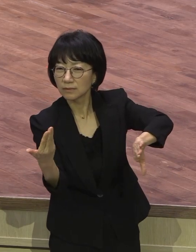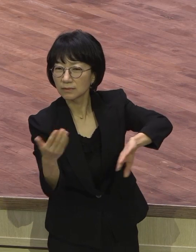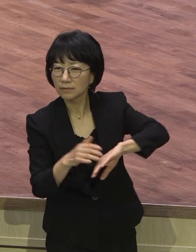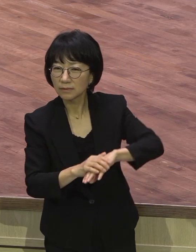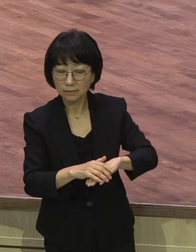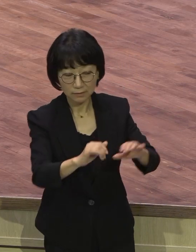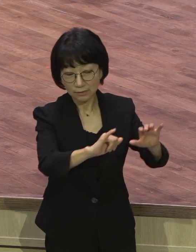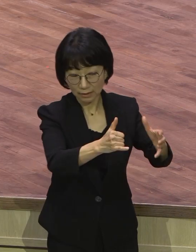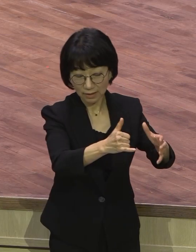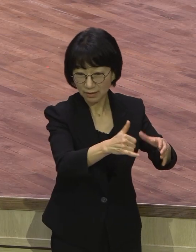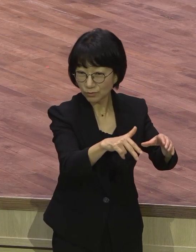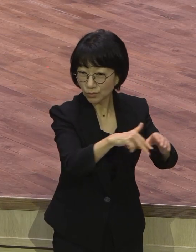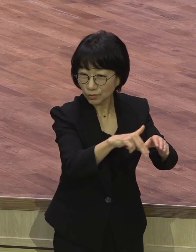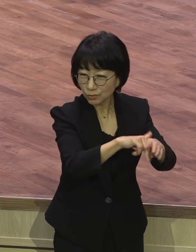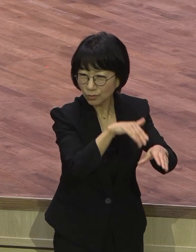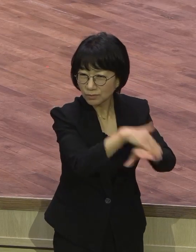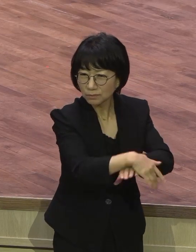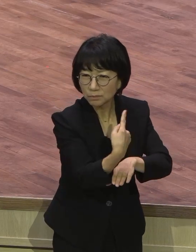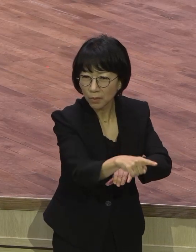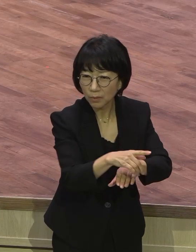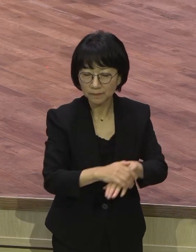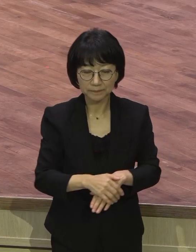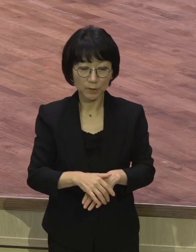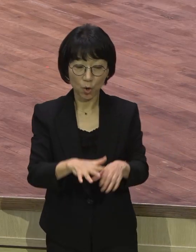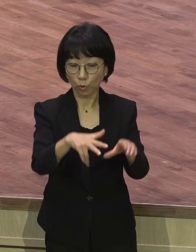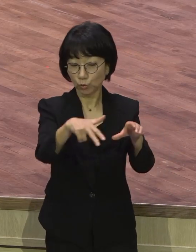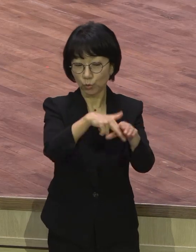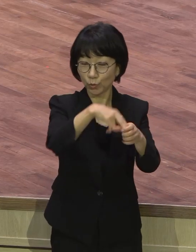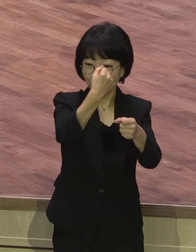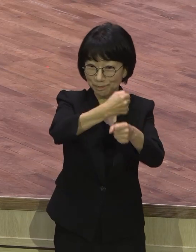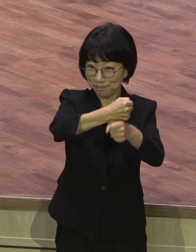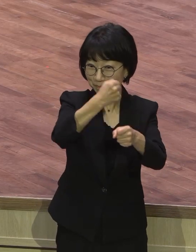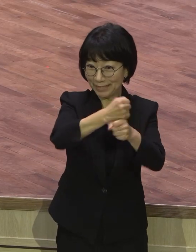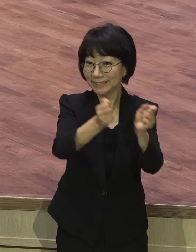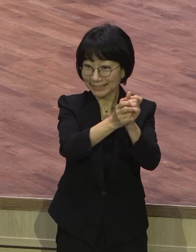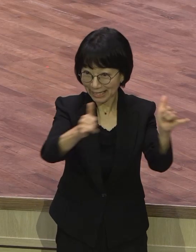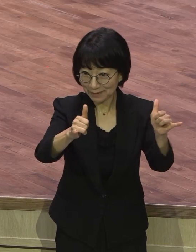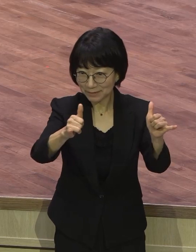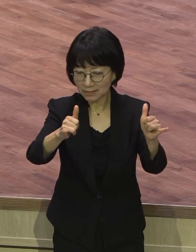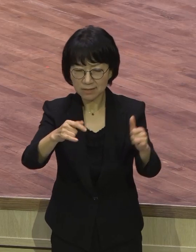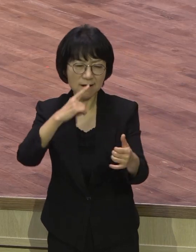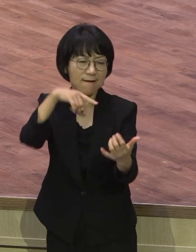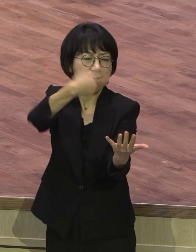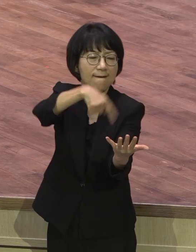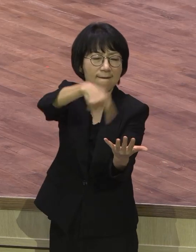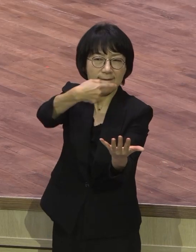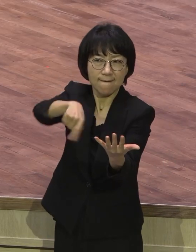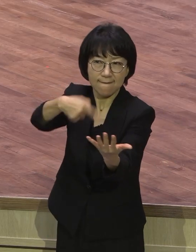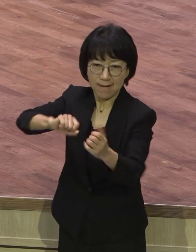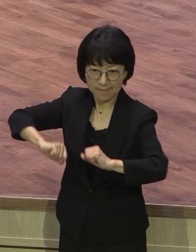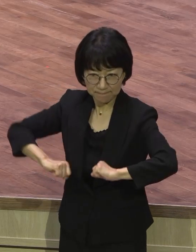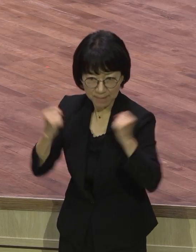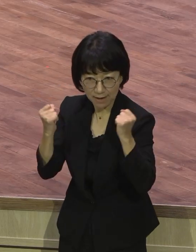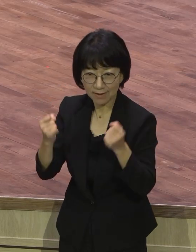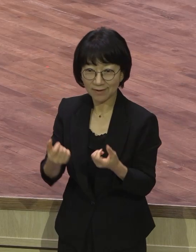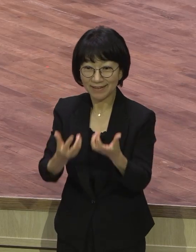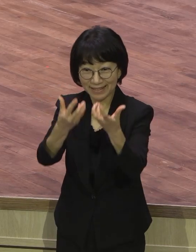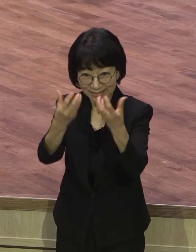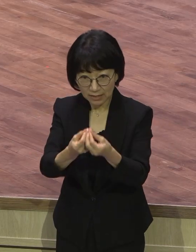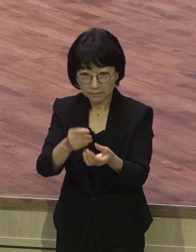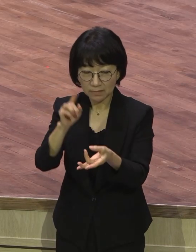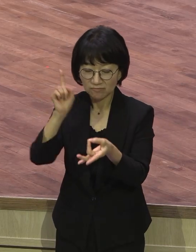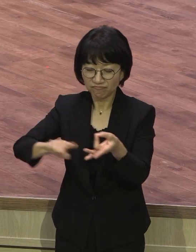종교는 상시자의 말 가르침에 대한 내용 그 석가의 가르침